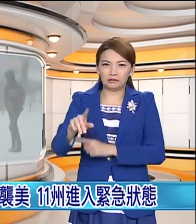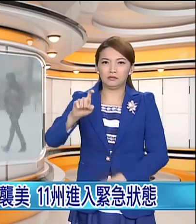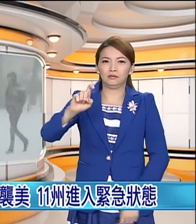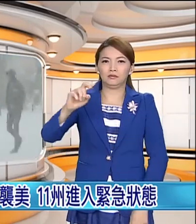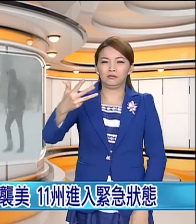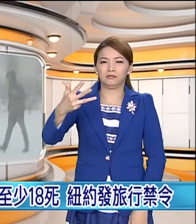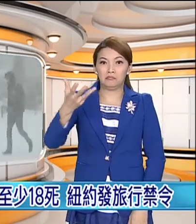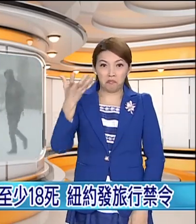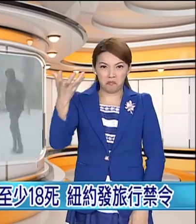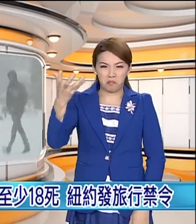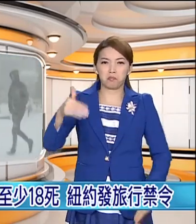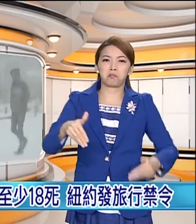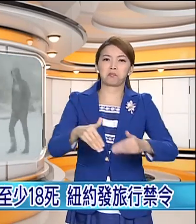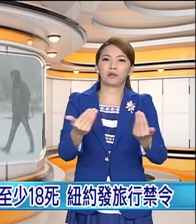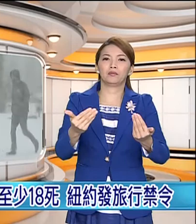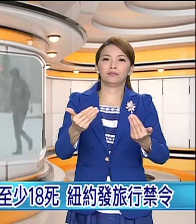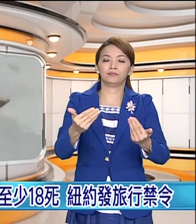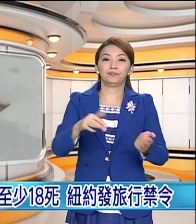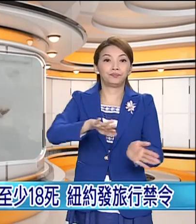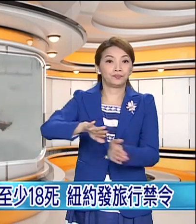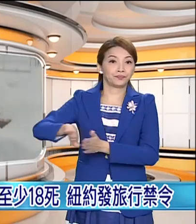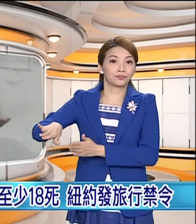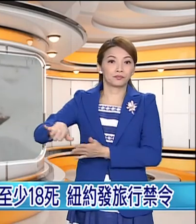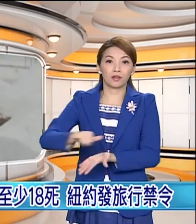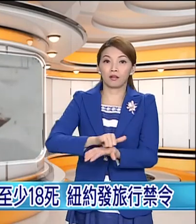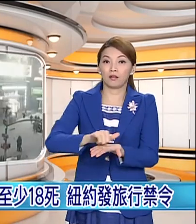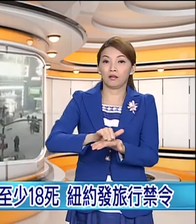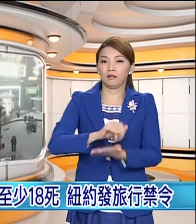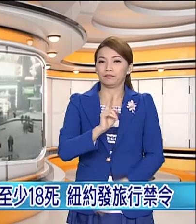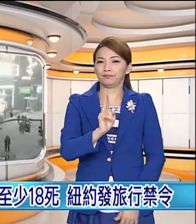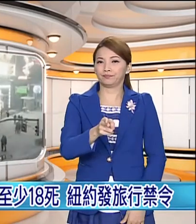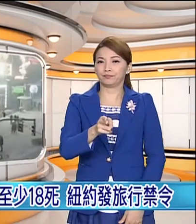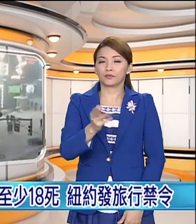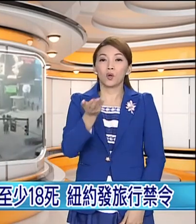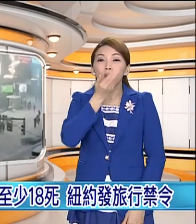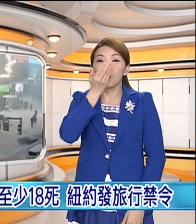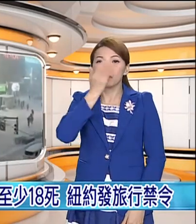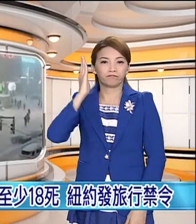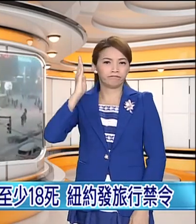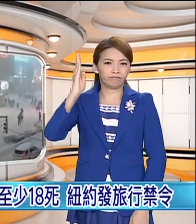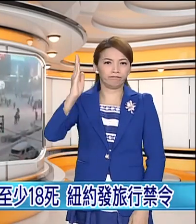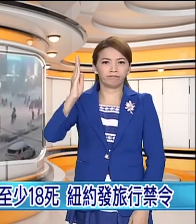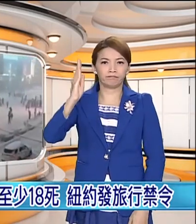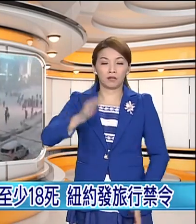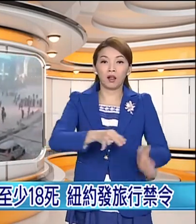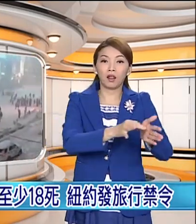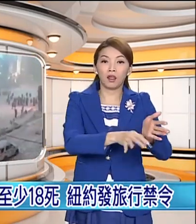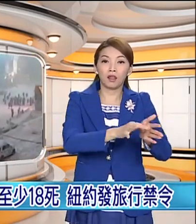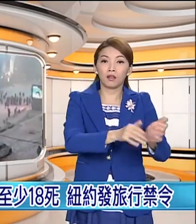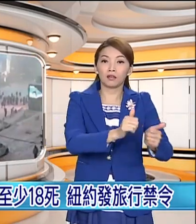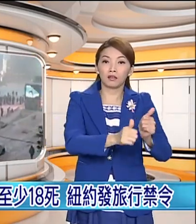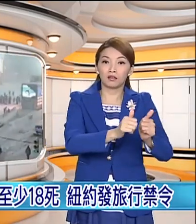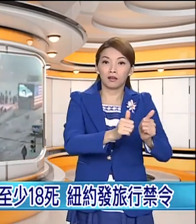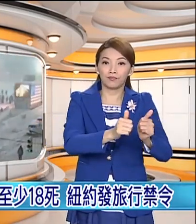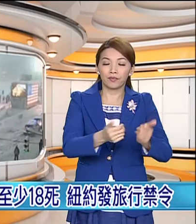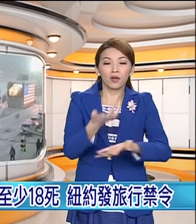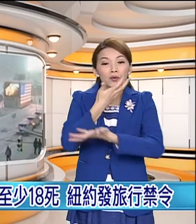18死，大多是因为车祸意外。另外，纽约也罕见地发布了旅行禁令，